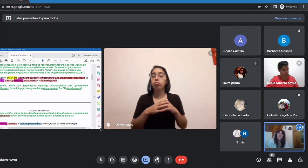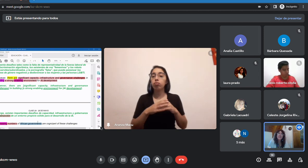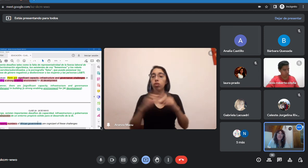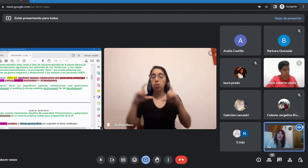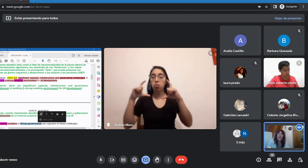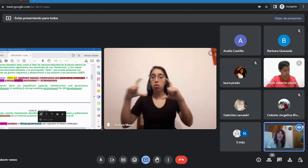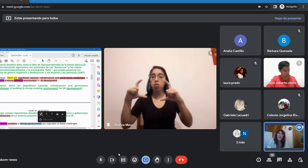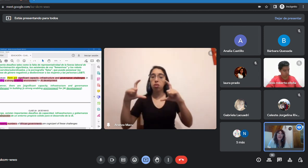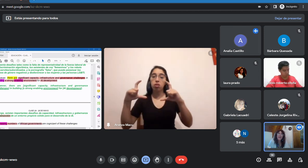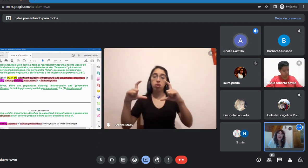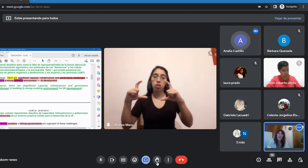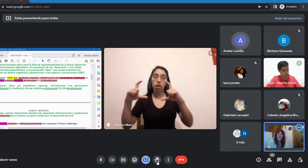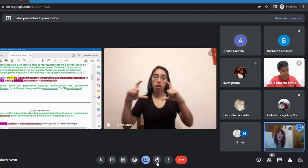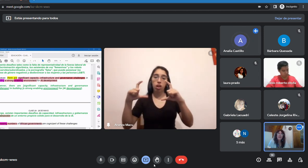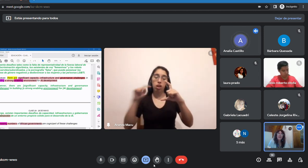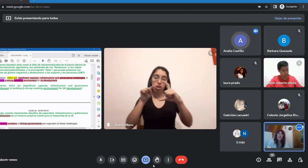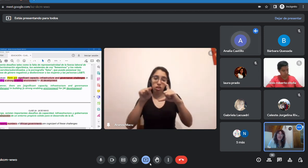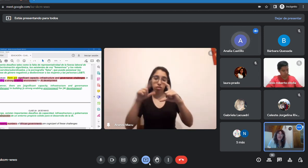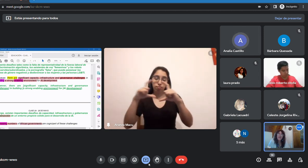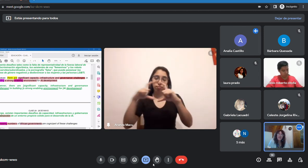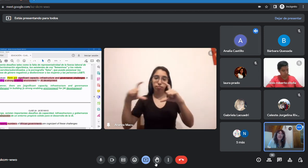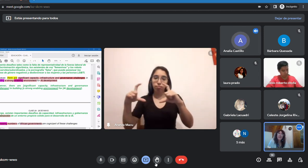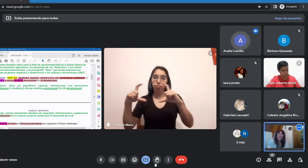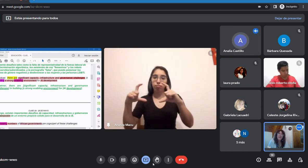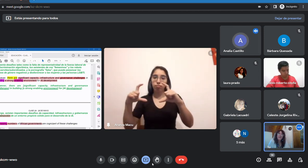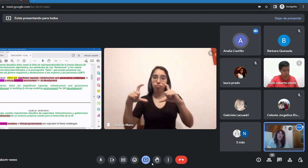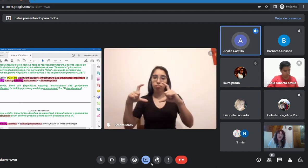Governments, bien. Claro, más,